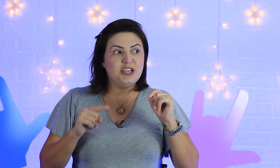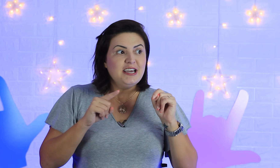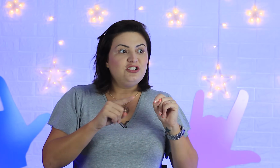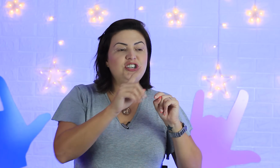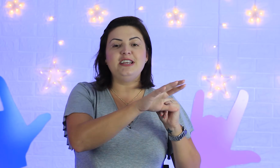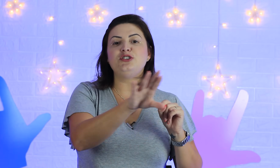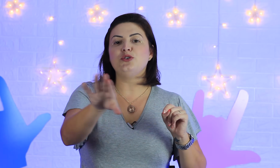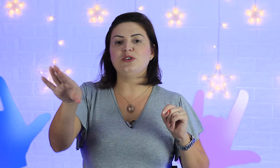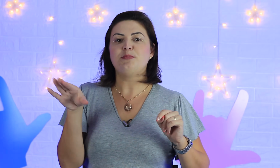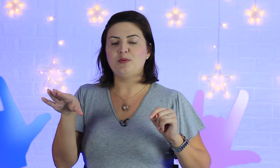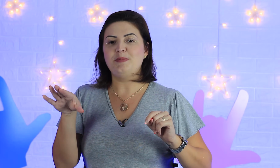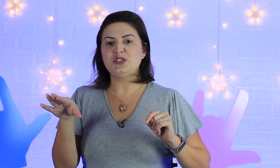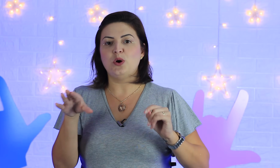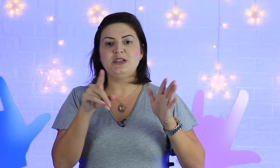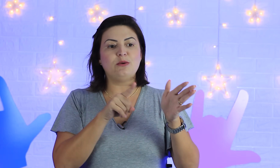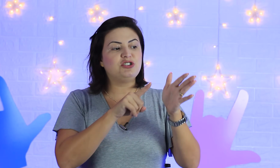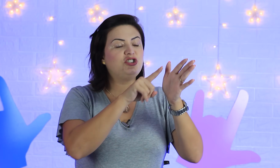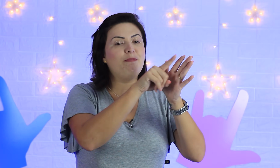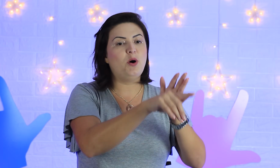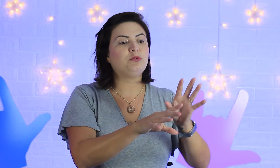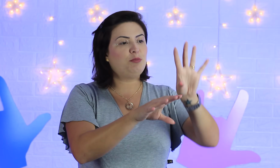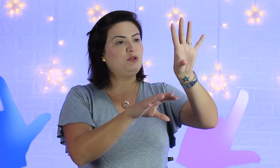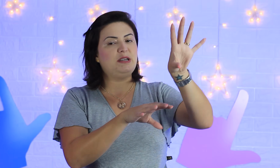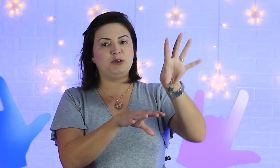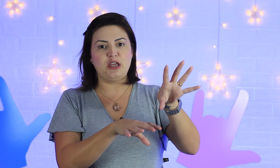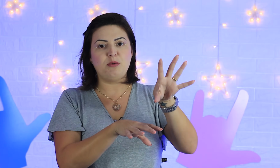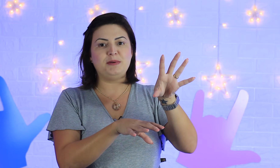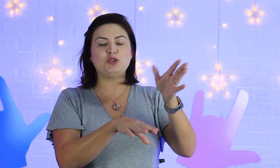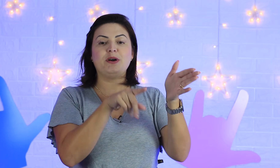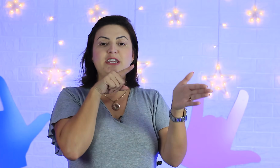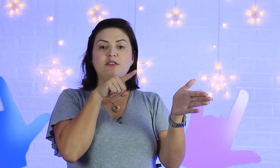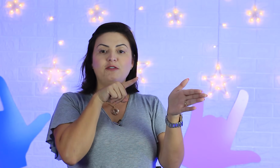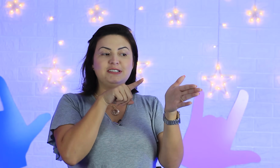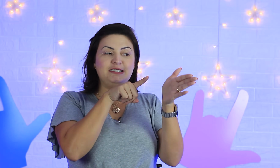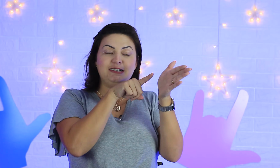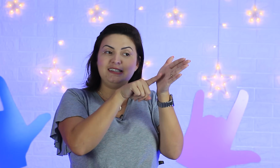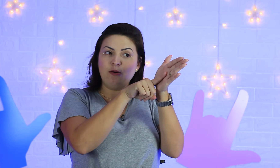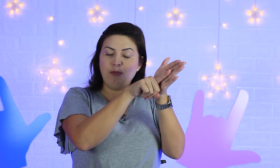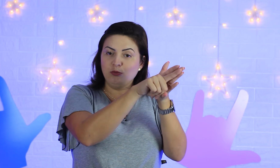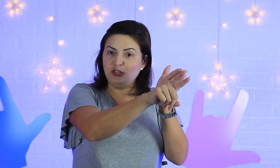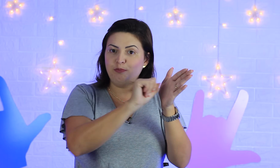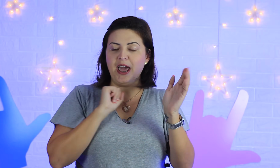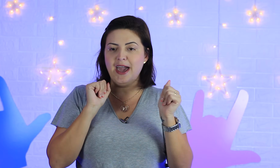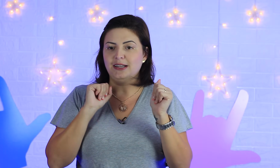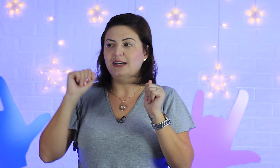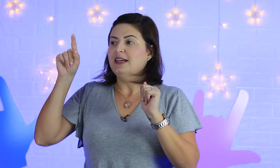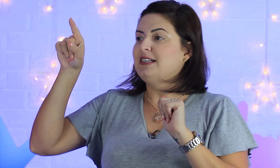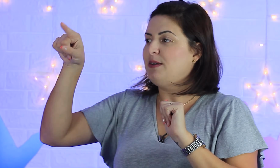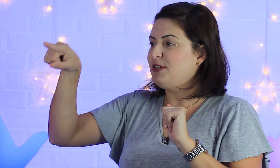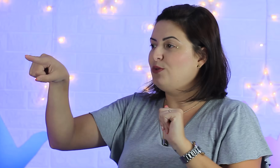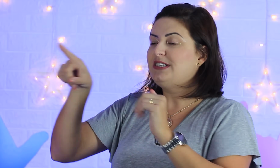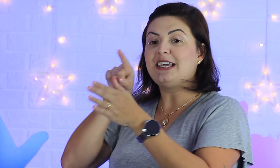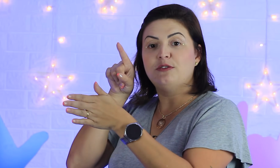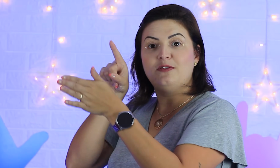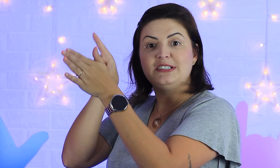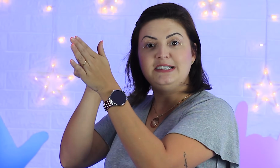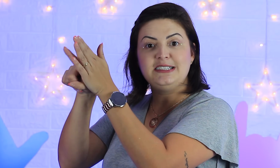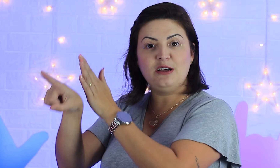direciona para uma pessoa. Então, a gente aponta. Por exemplo, tem uma pessoa aqui, eu vou fazer esse sinal apontando para ela. Se a pessoa está aqui, eu vou fazer esse sinal